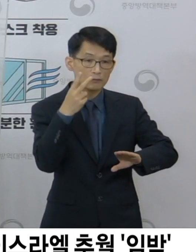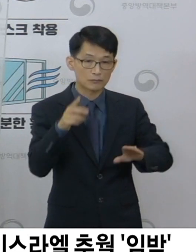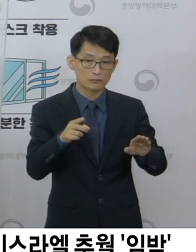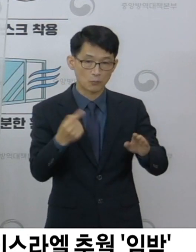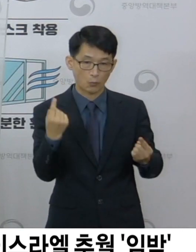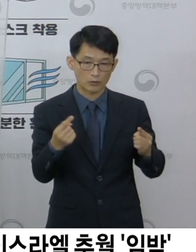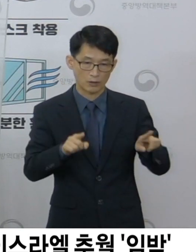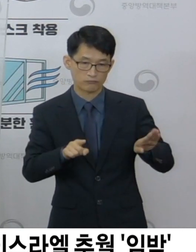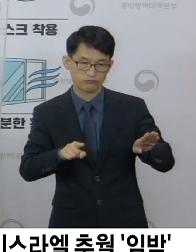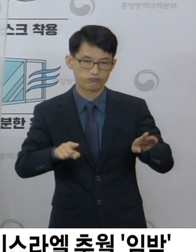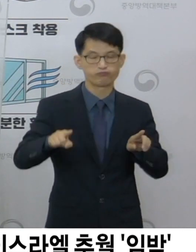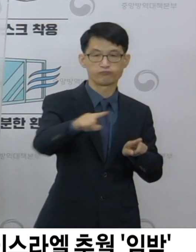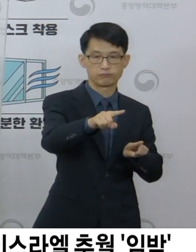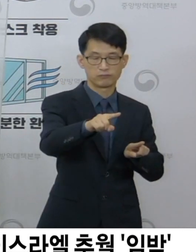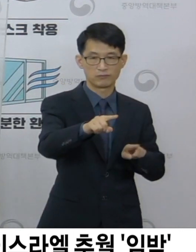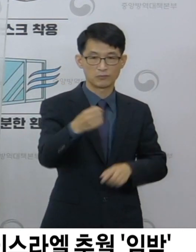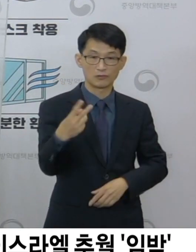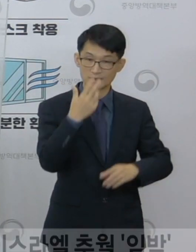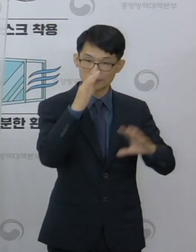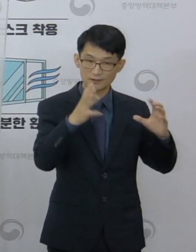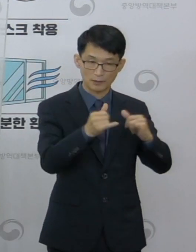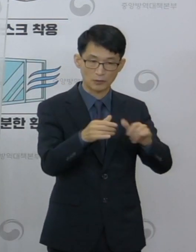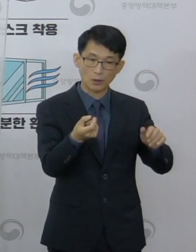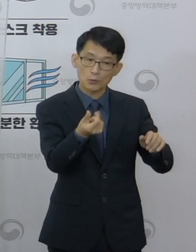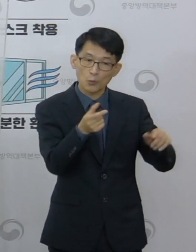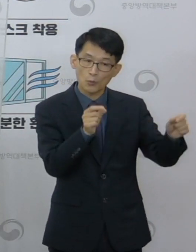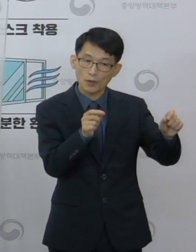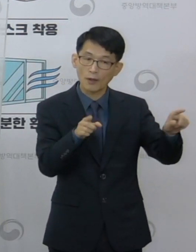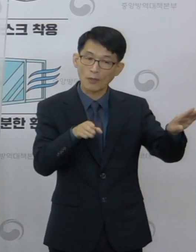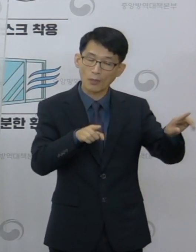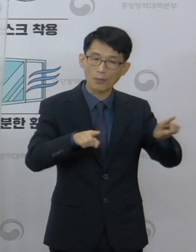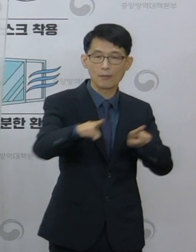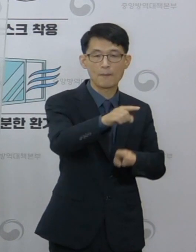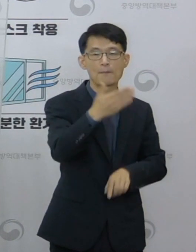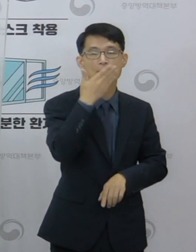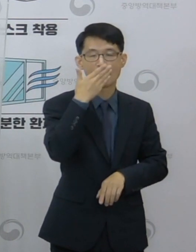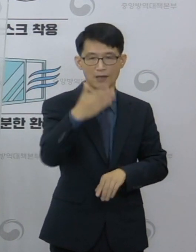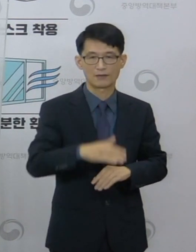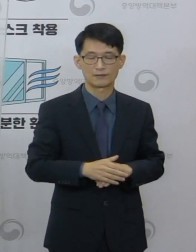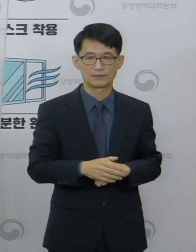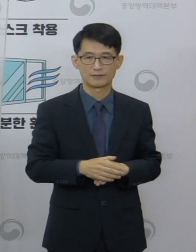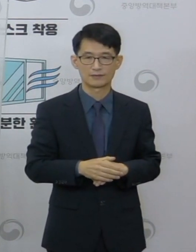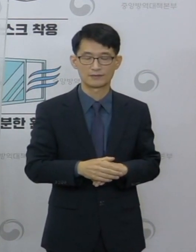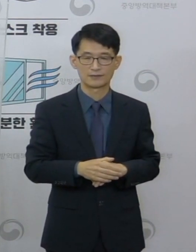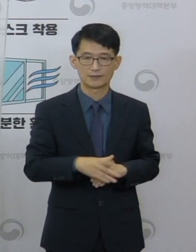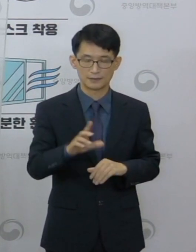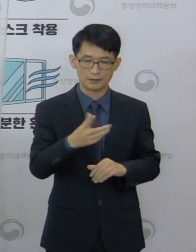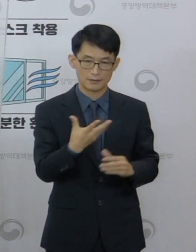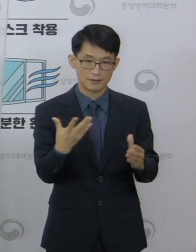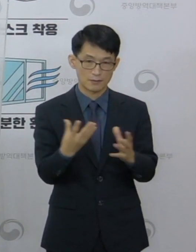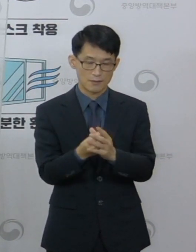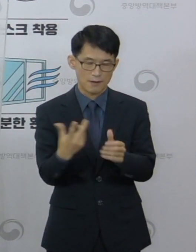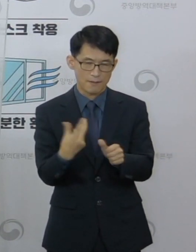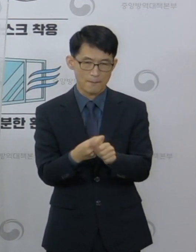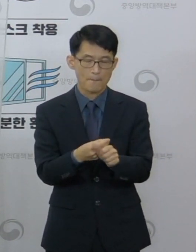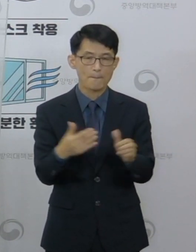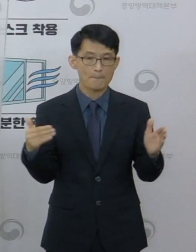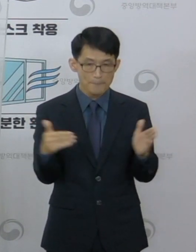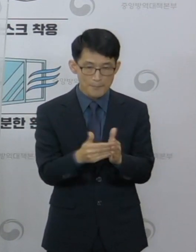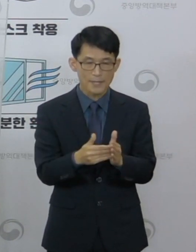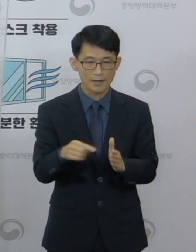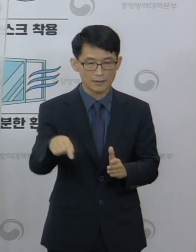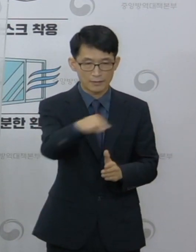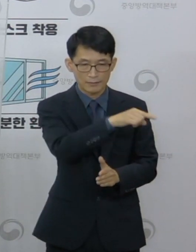넘어섰고 이스라엘도 곳 추월 합니다 접종 완료 이리 높은 국가 중에서